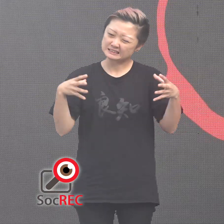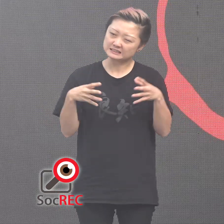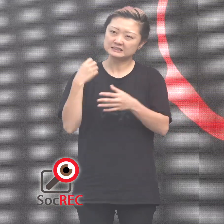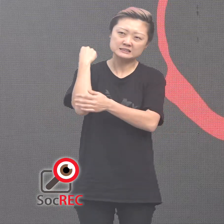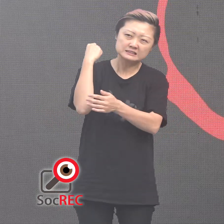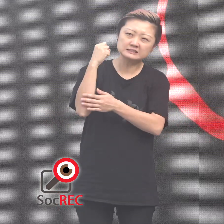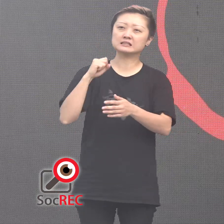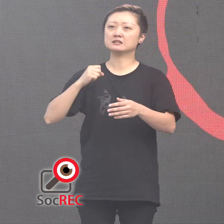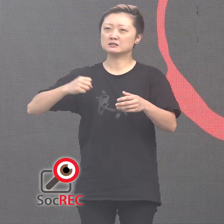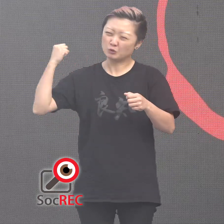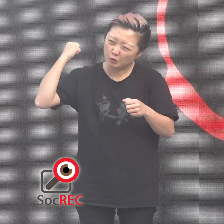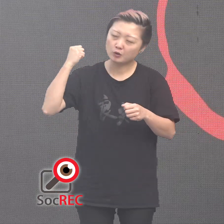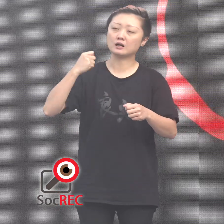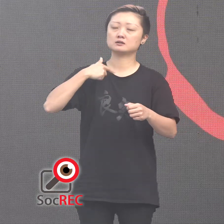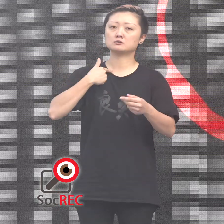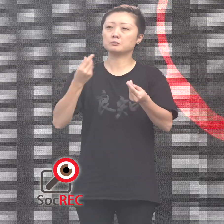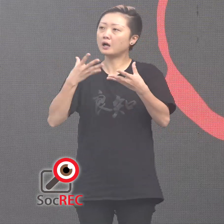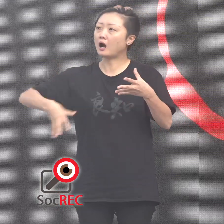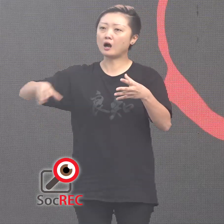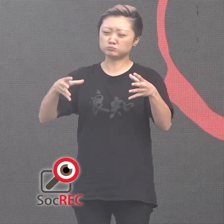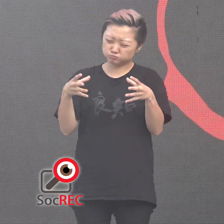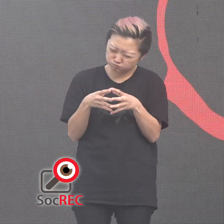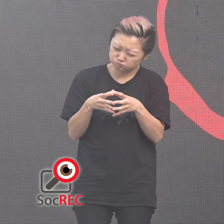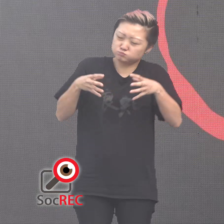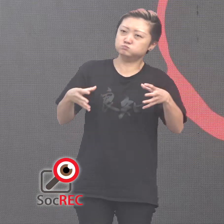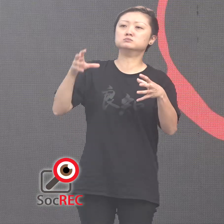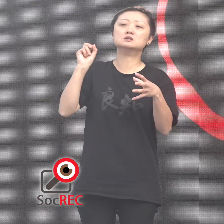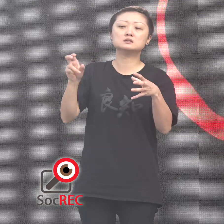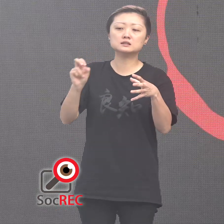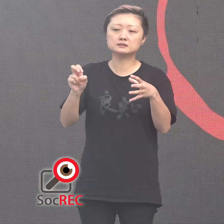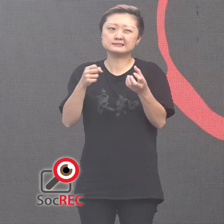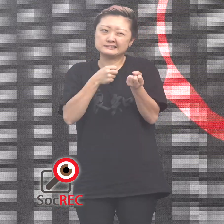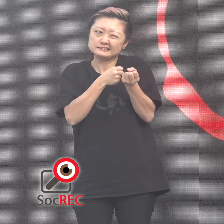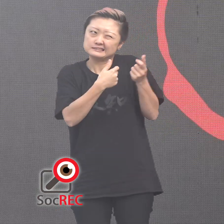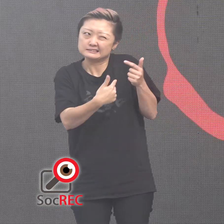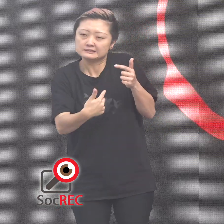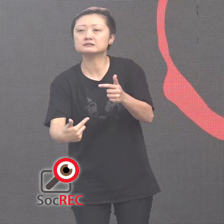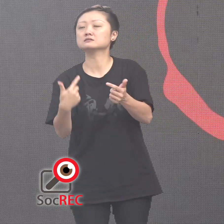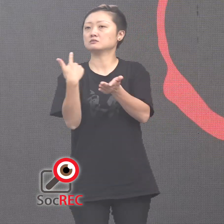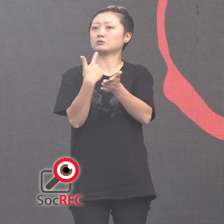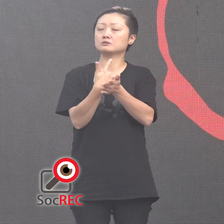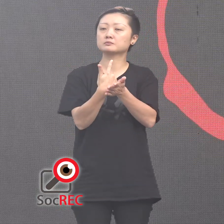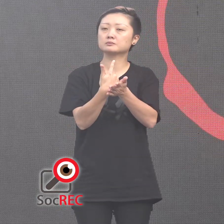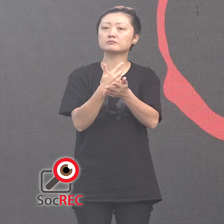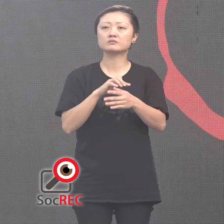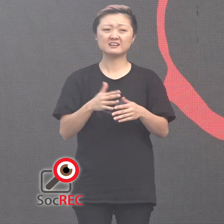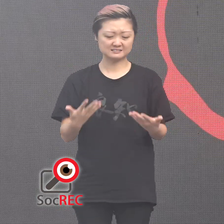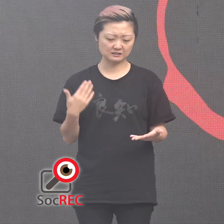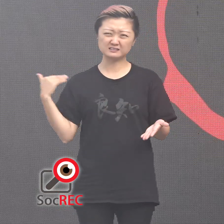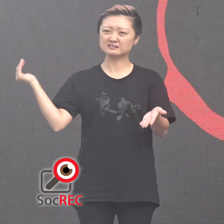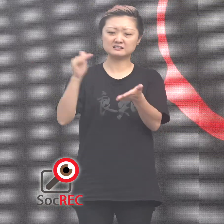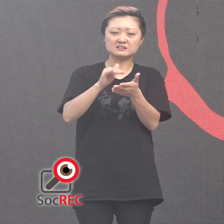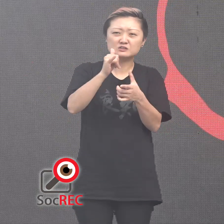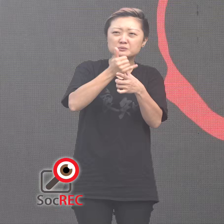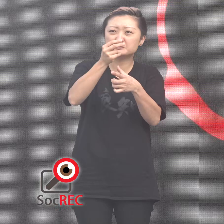我們，繼續這樣參與在我們當中。而在這場運動裡面，我們都意識到國